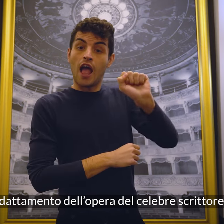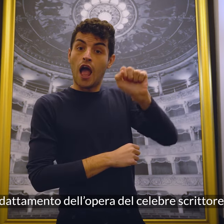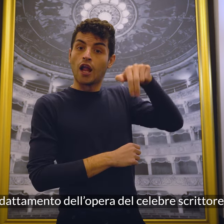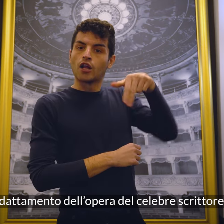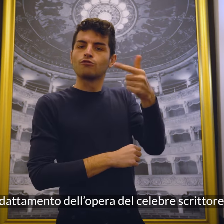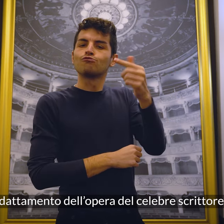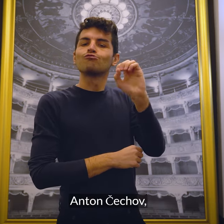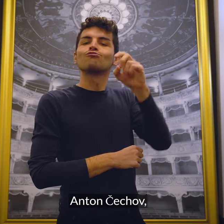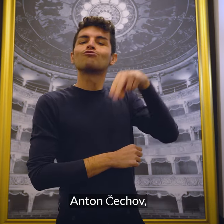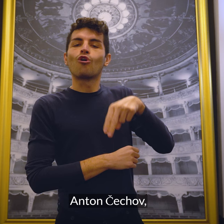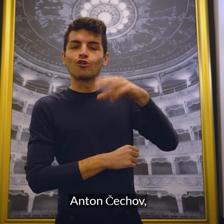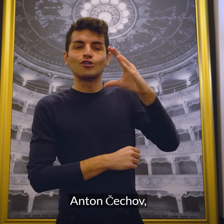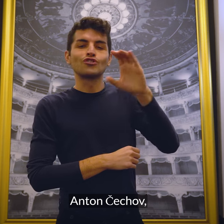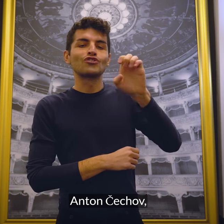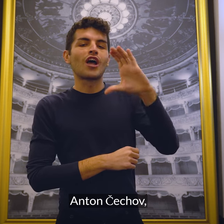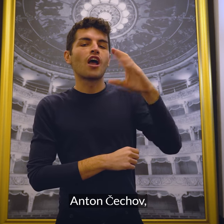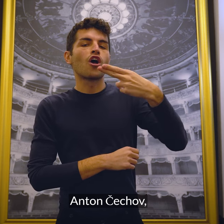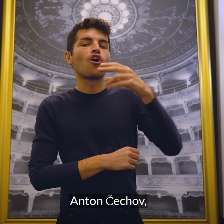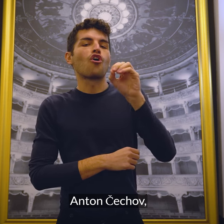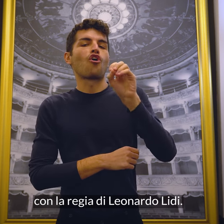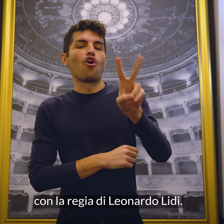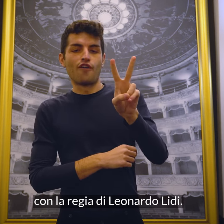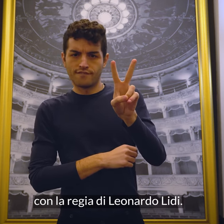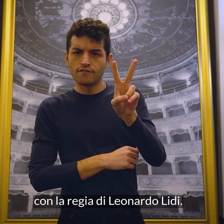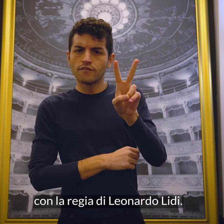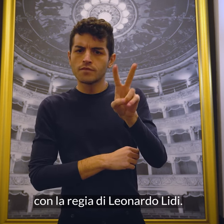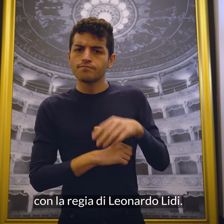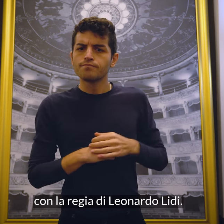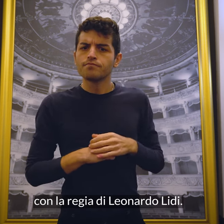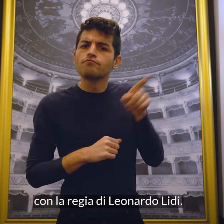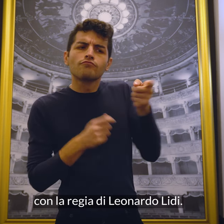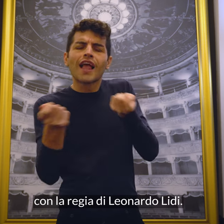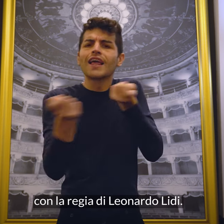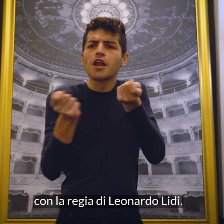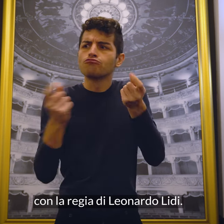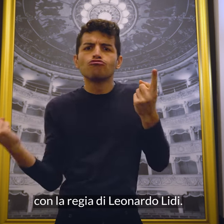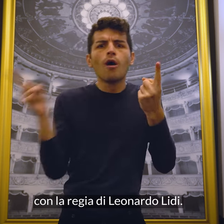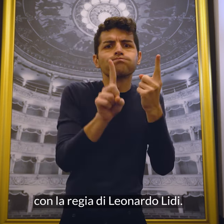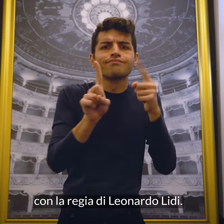scrittore Anton Cechov con la regia di Leonardo lidi